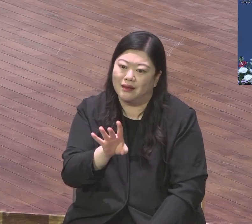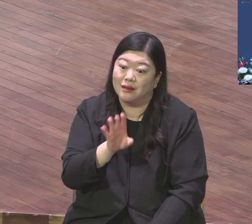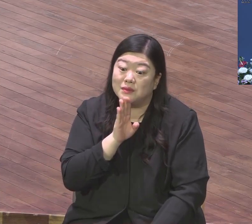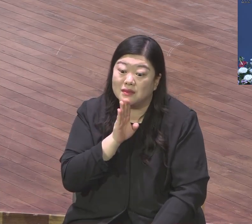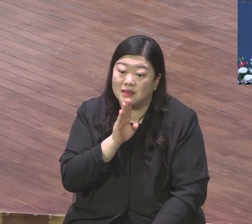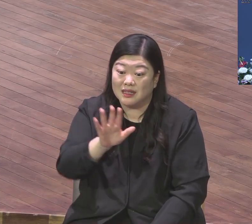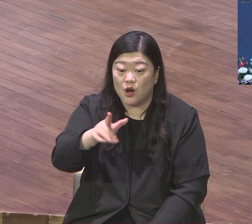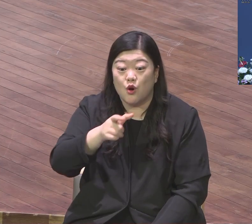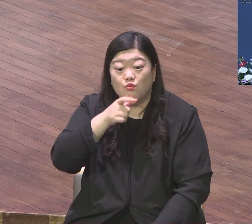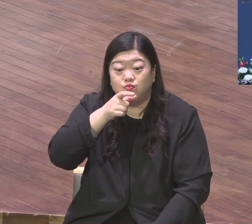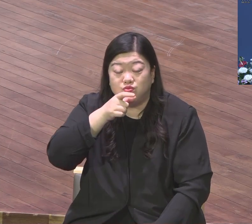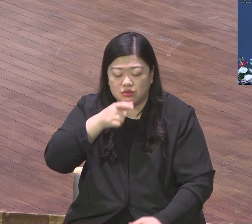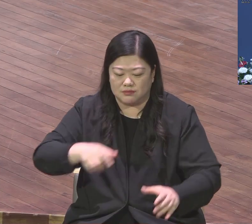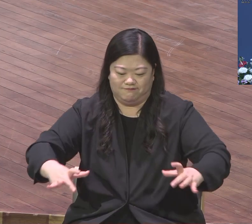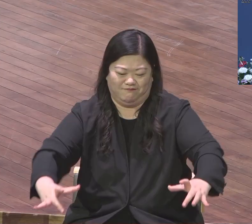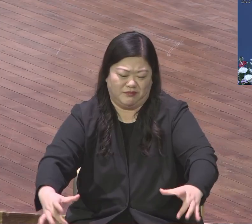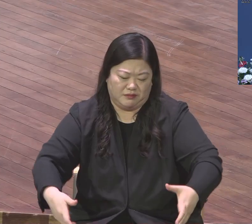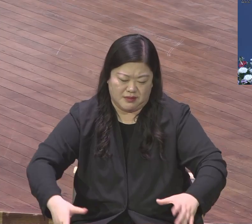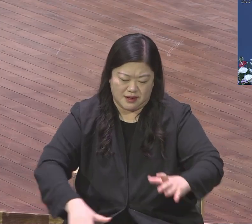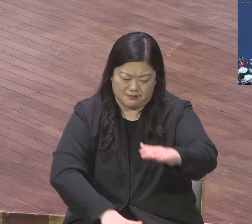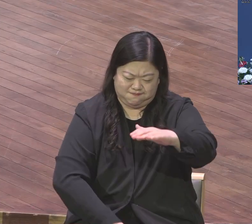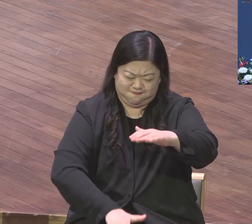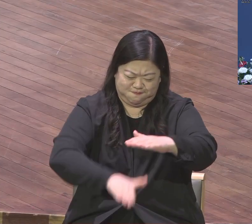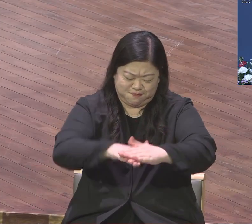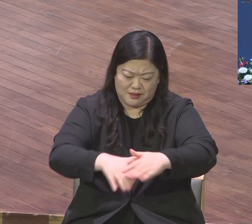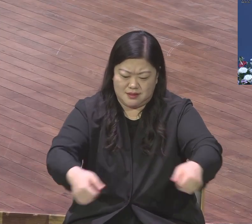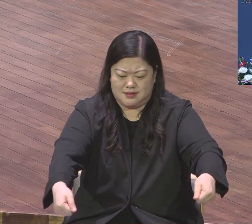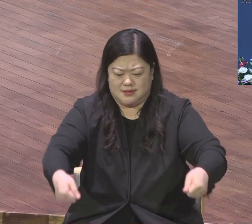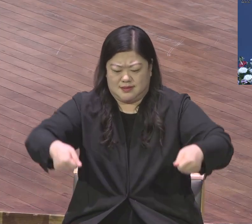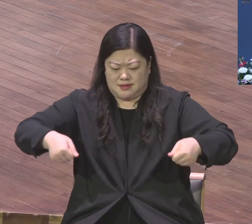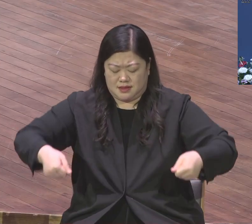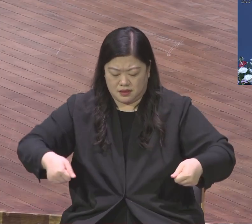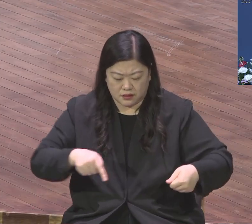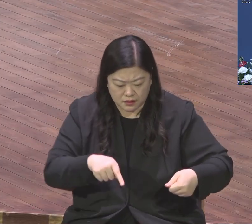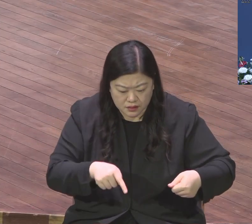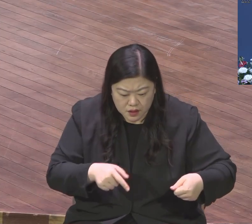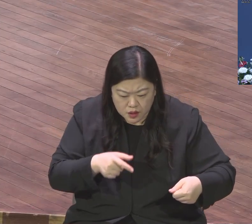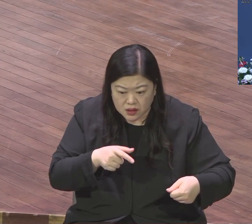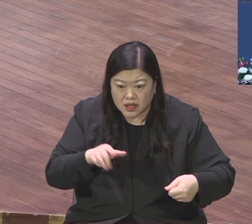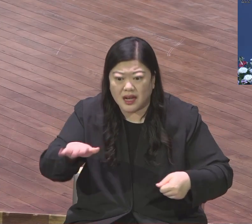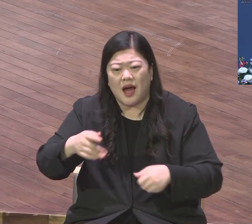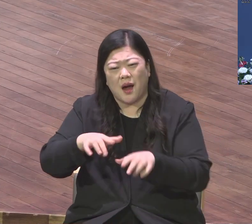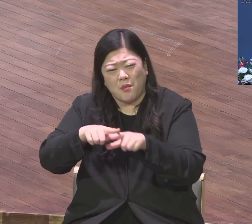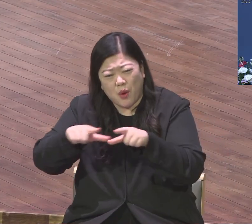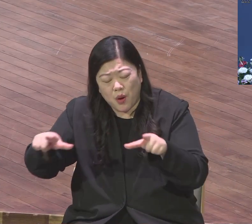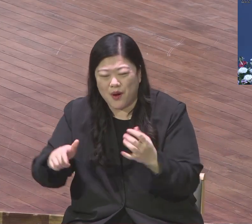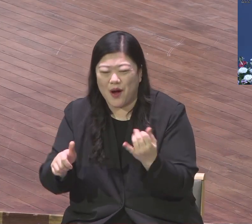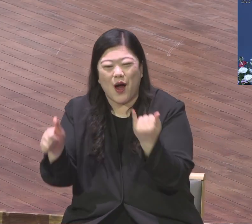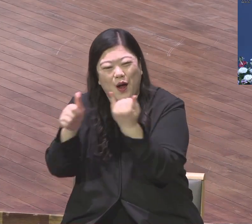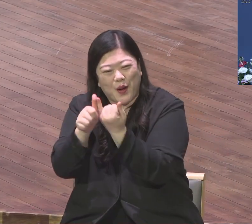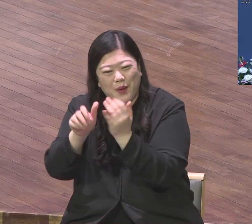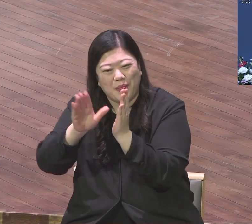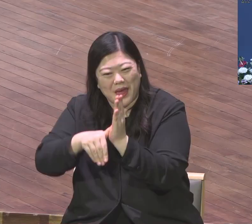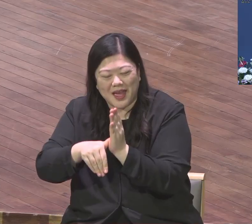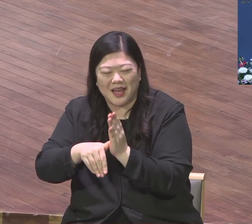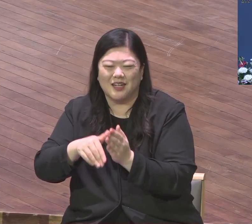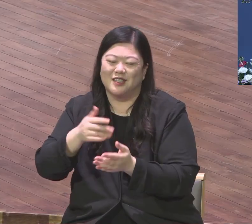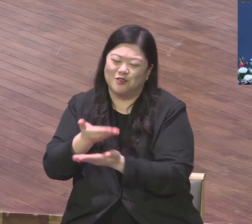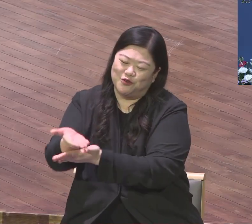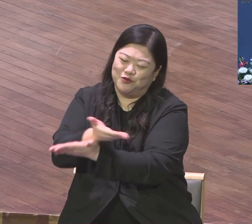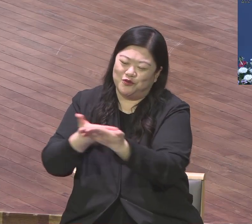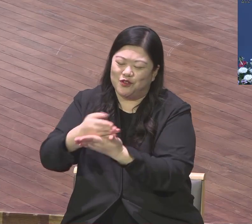물을 떠서 갖다 주라, 안 그래도 뒤에 있는 사람들에게 뭐 맞을 일이 있습니까? 물을 떠서 갖다